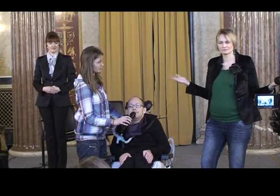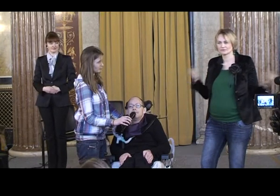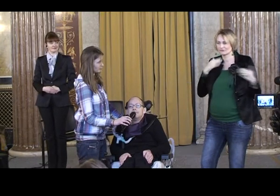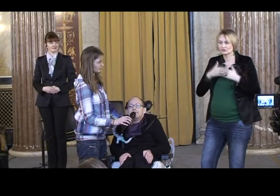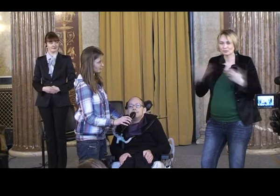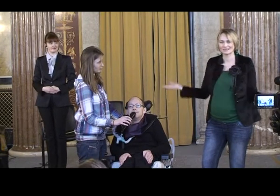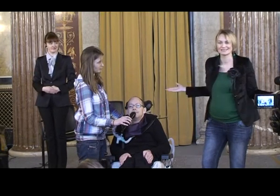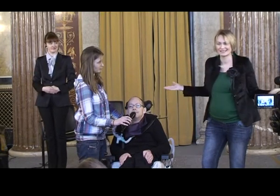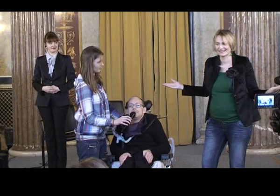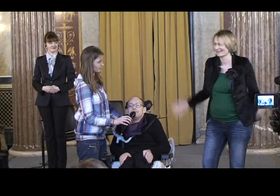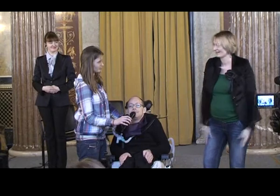Hymne zu sehen. Viel Spaß!